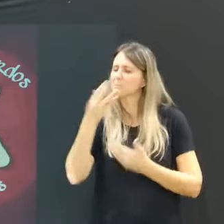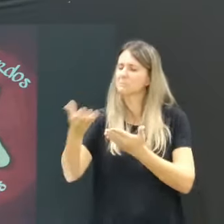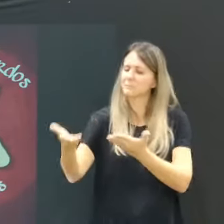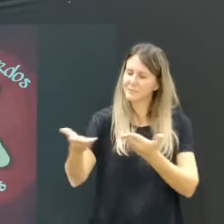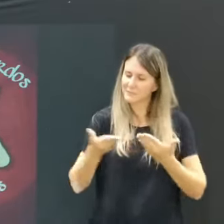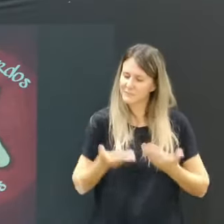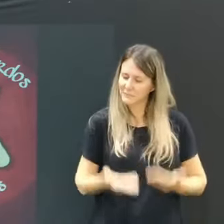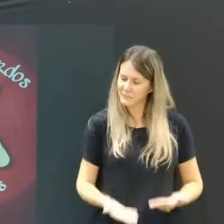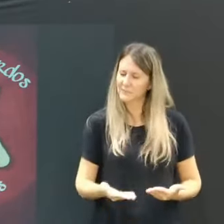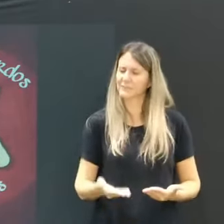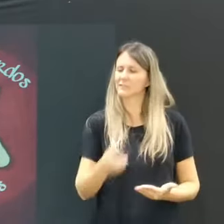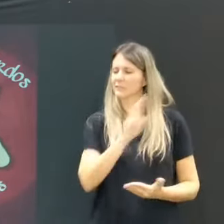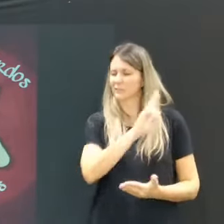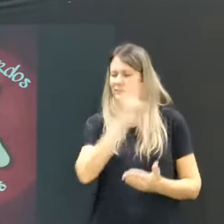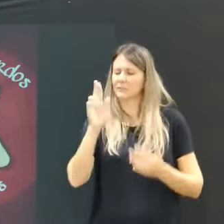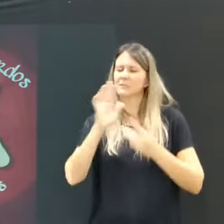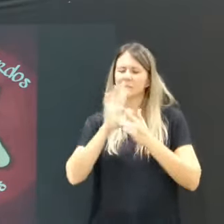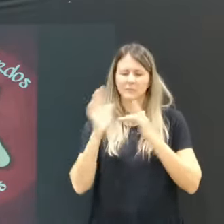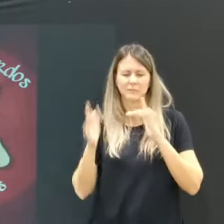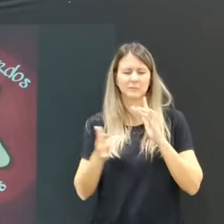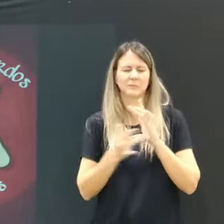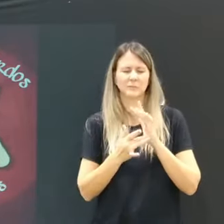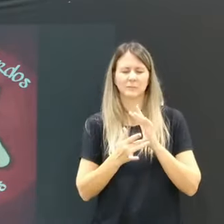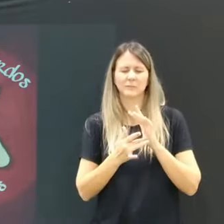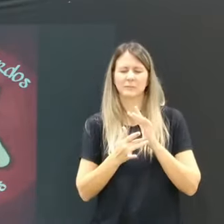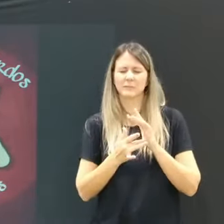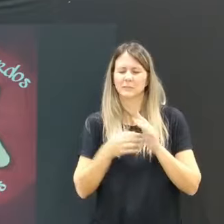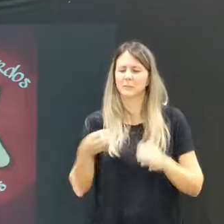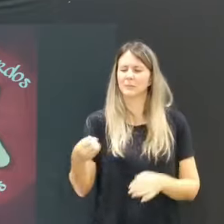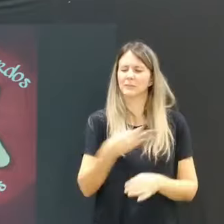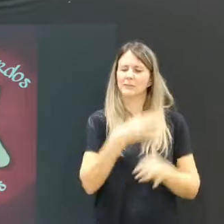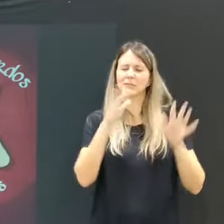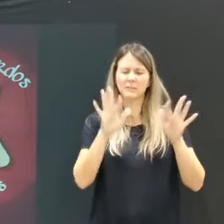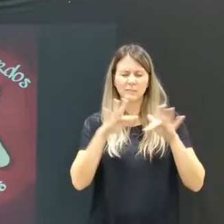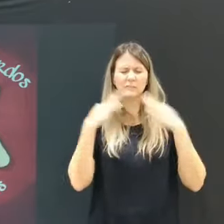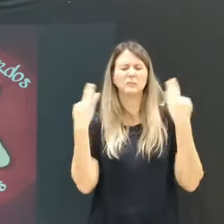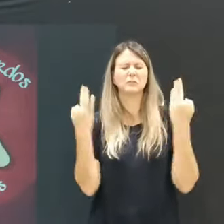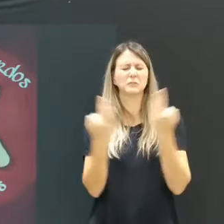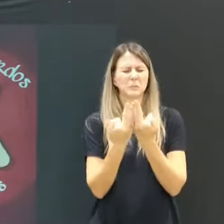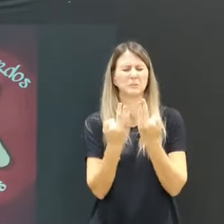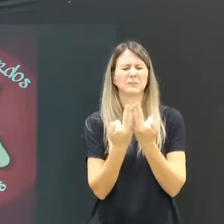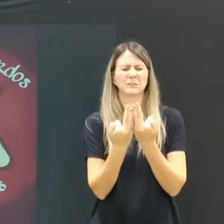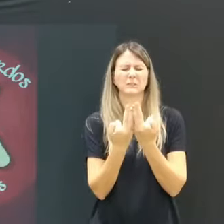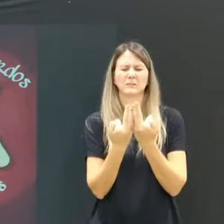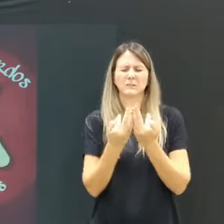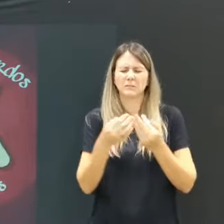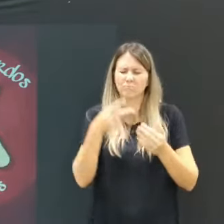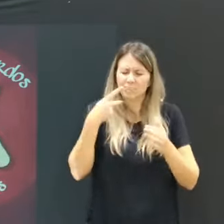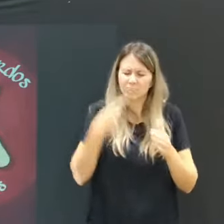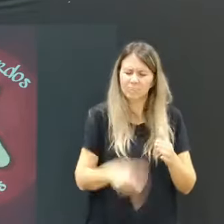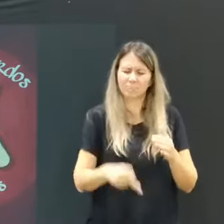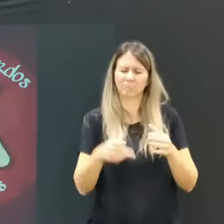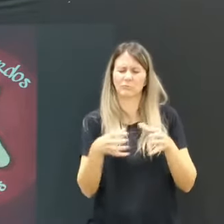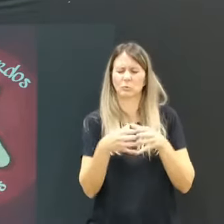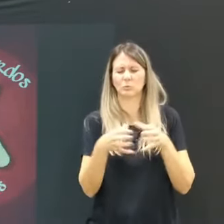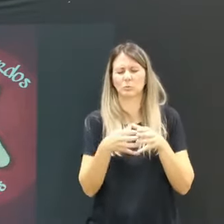hoje. Agradecemos pela visita da Andressa, em nome de Jesus, que o Senhor abençoe a vida dela, porque a Andressa é uma nova família junto